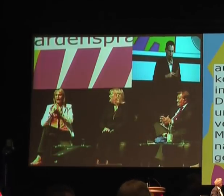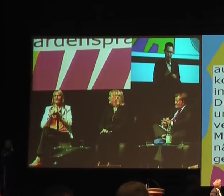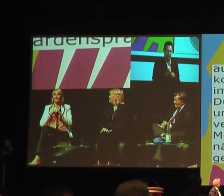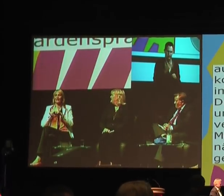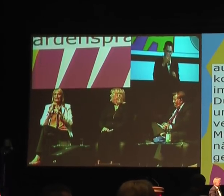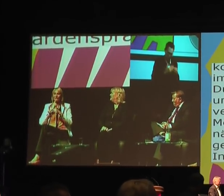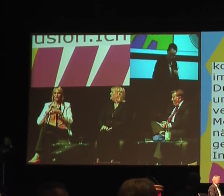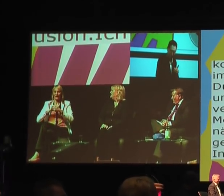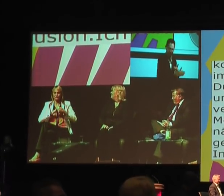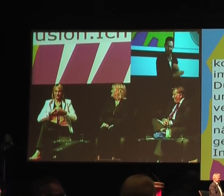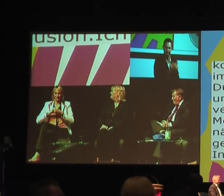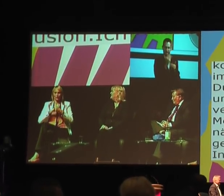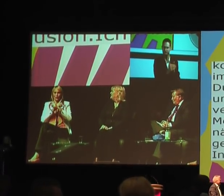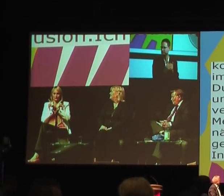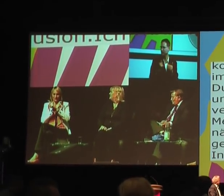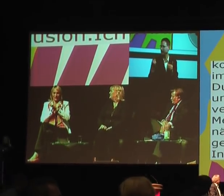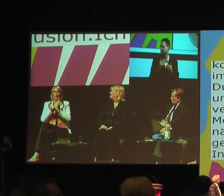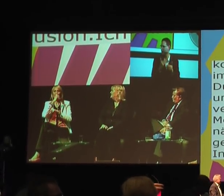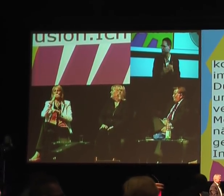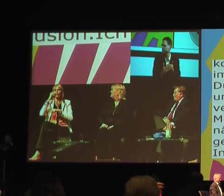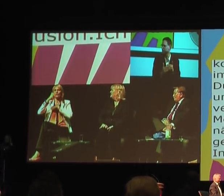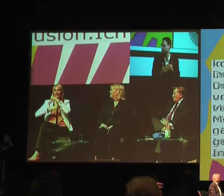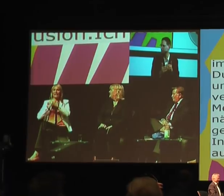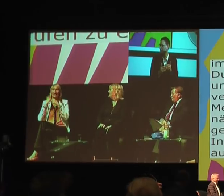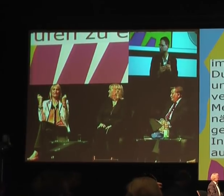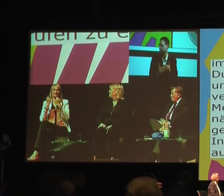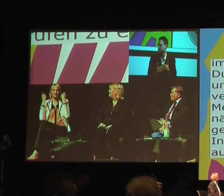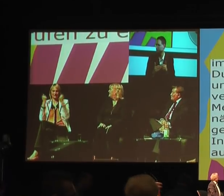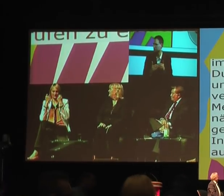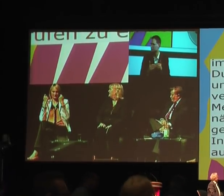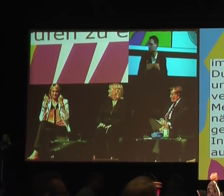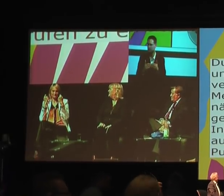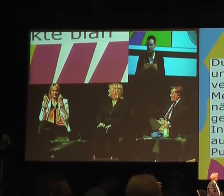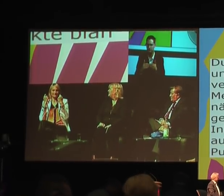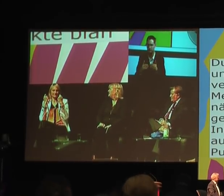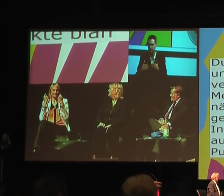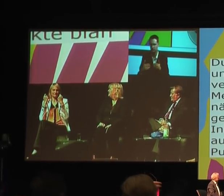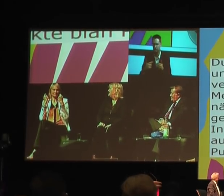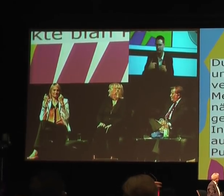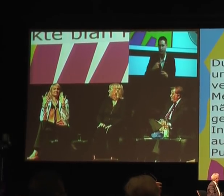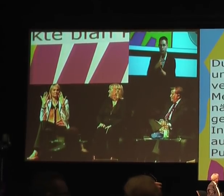Zehn-Punkte-Plan. Also was sind unsere Prioritäten in der allerlächsten Zukunft?